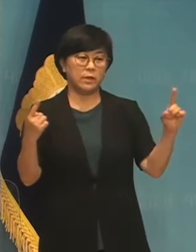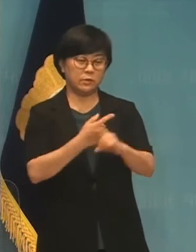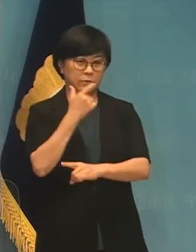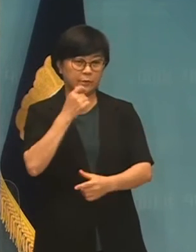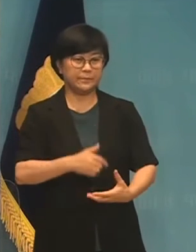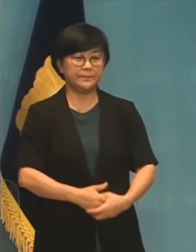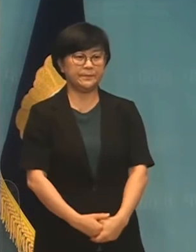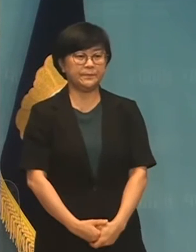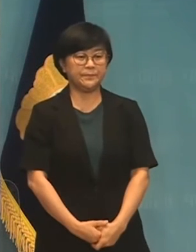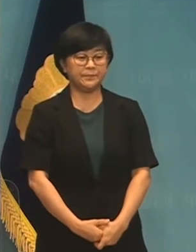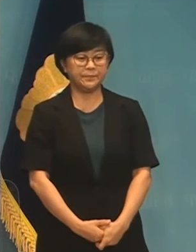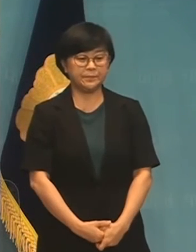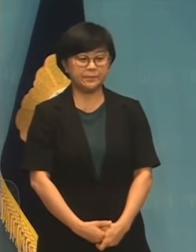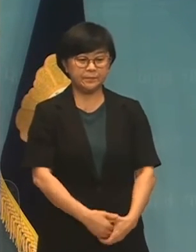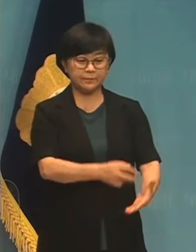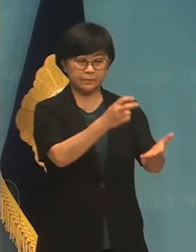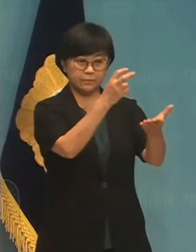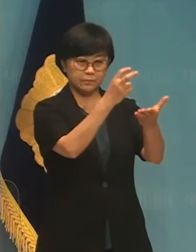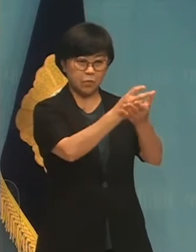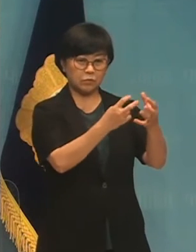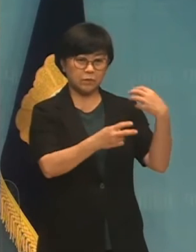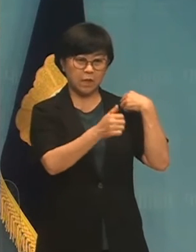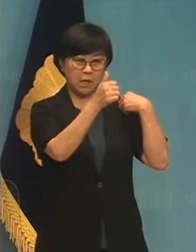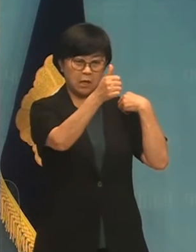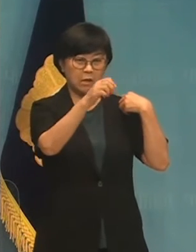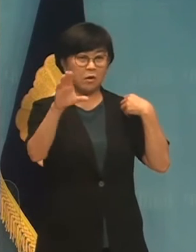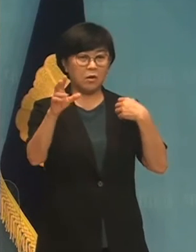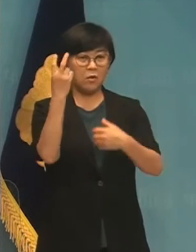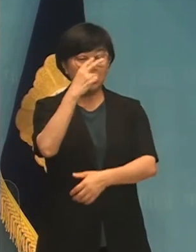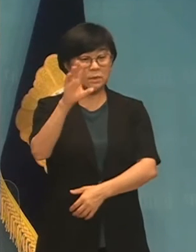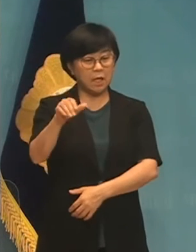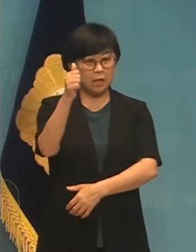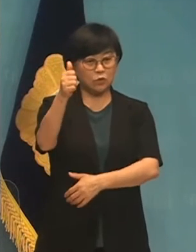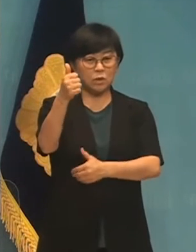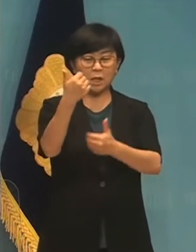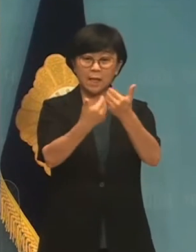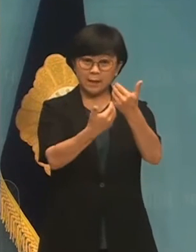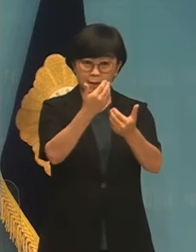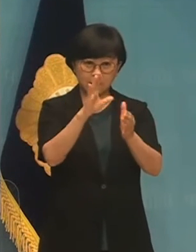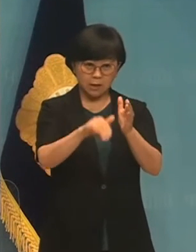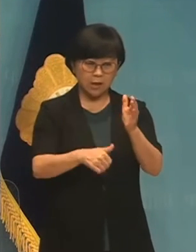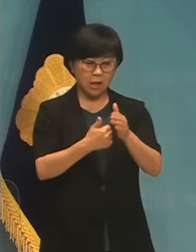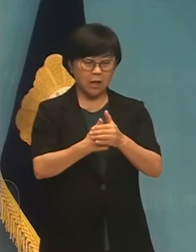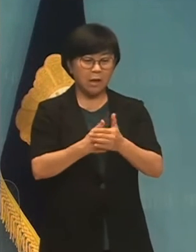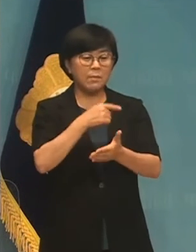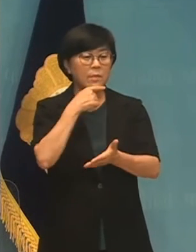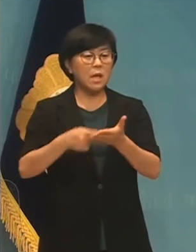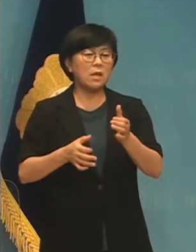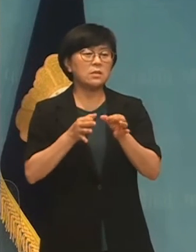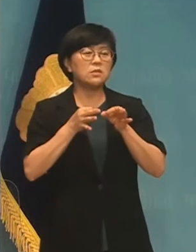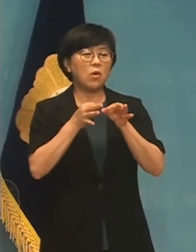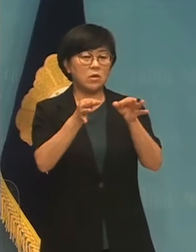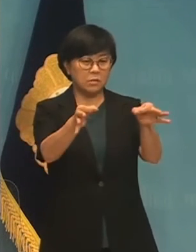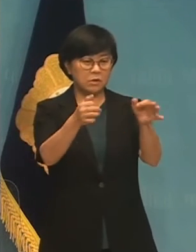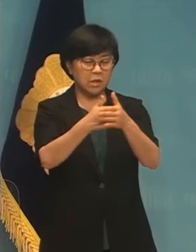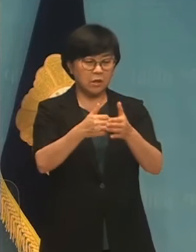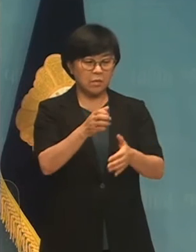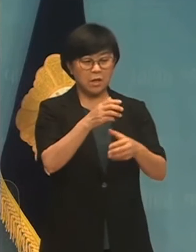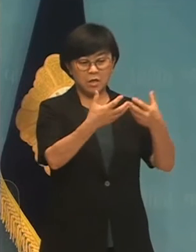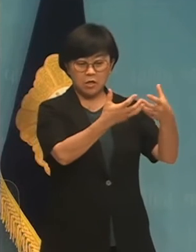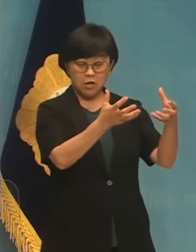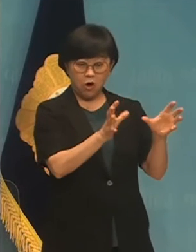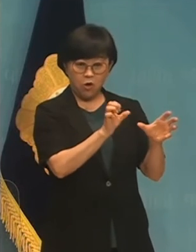못했습니다. 법무부 장관과 검찰총장이 갈등할 때도, 재난지원금을 두고 부총리와 집권